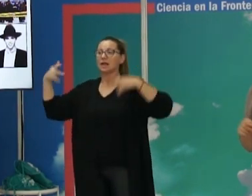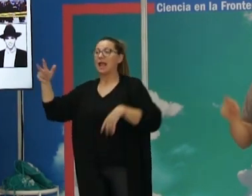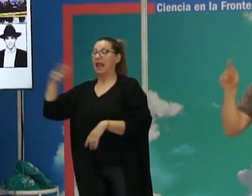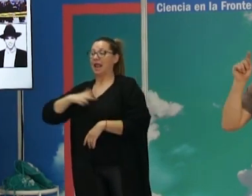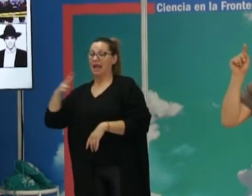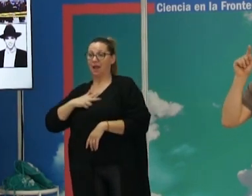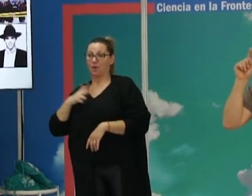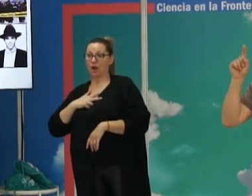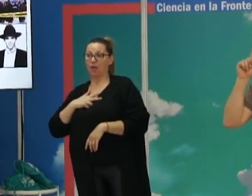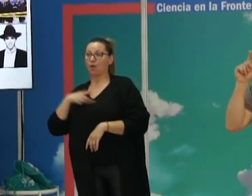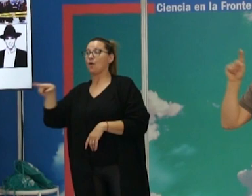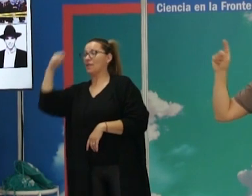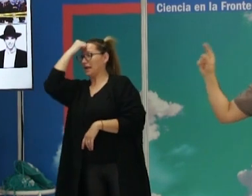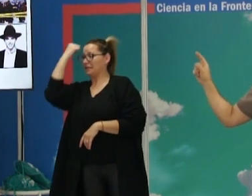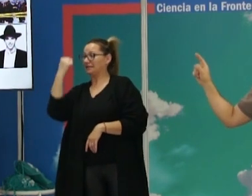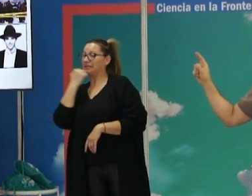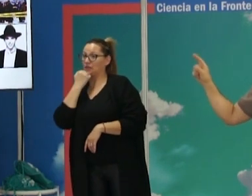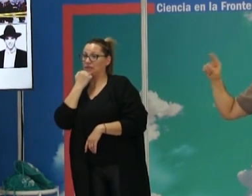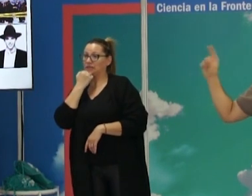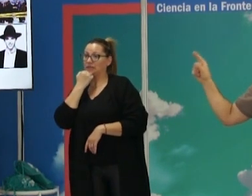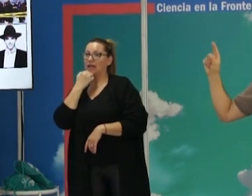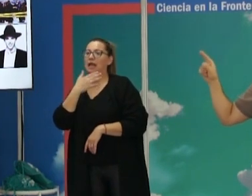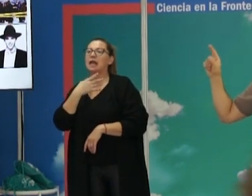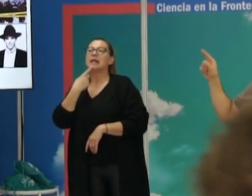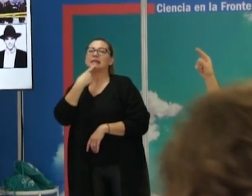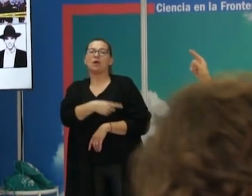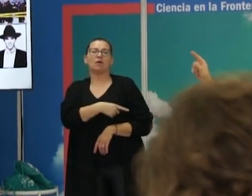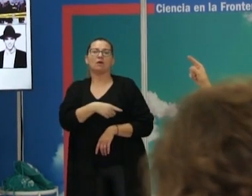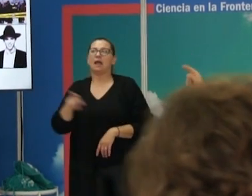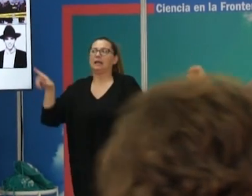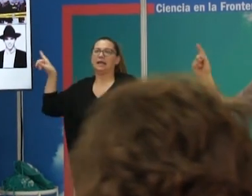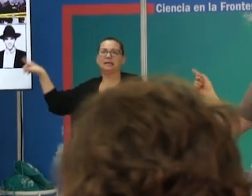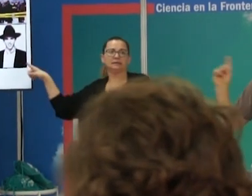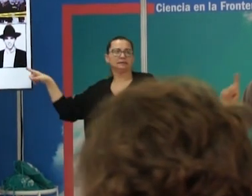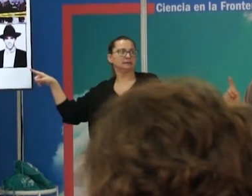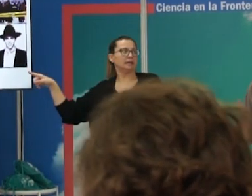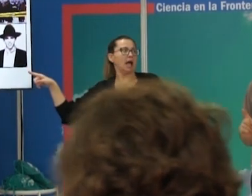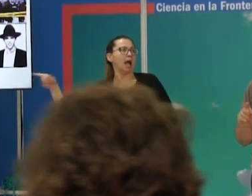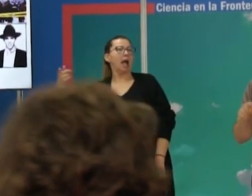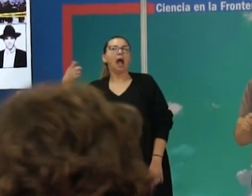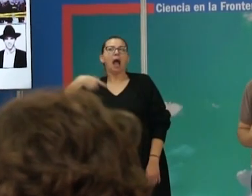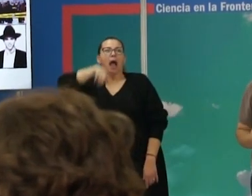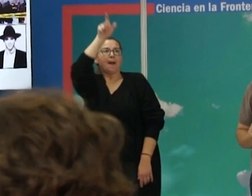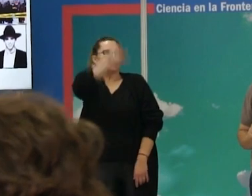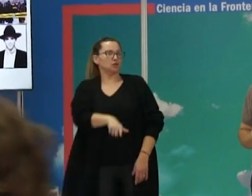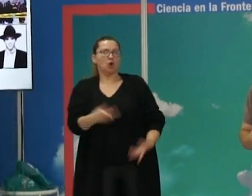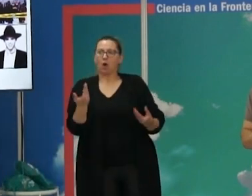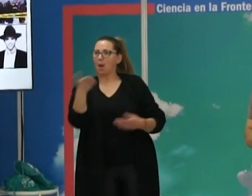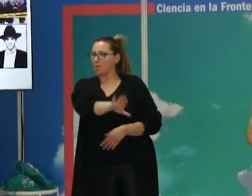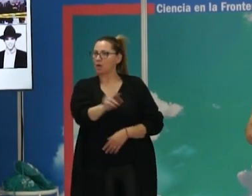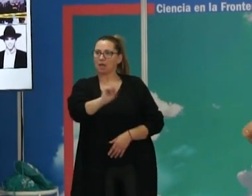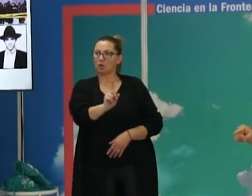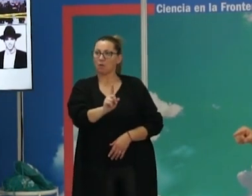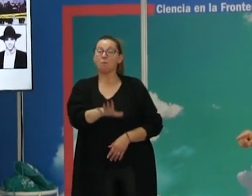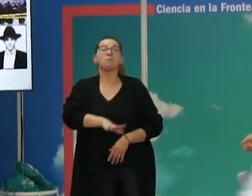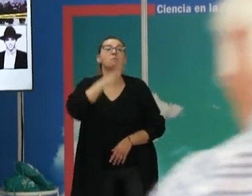esta quiso invocar que esta persona no había sido declarada muerta porque la familia se oponía a la asimilación